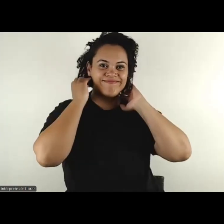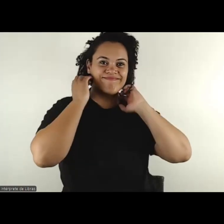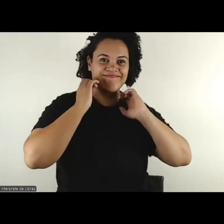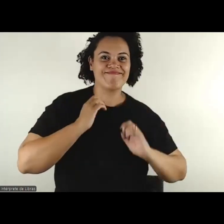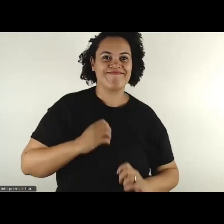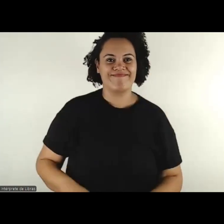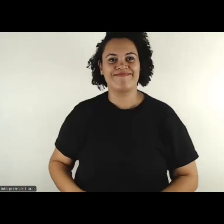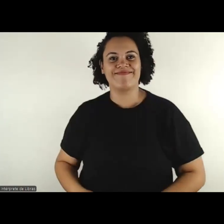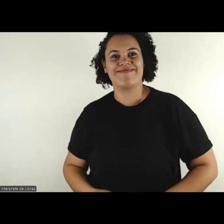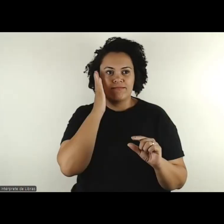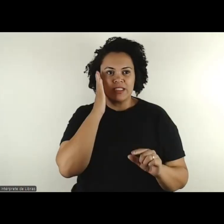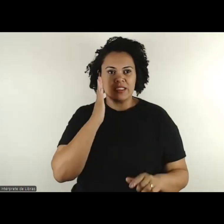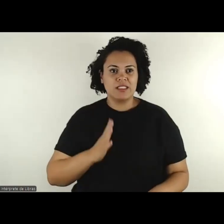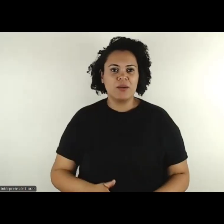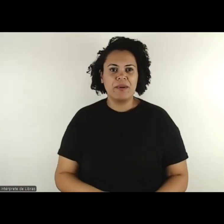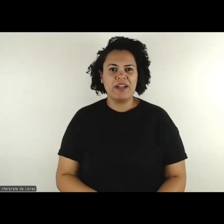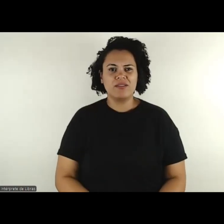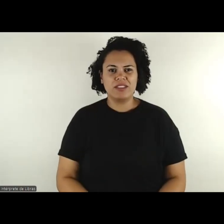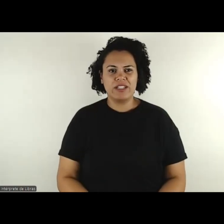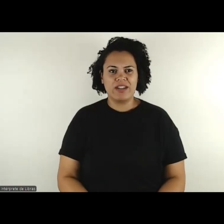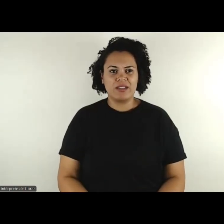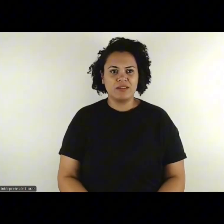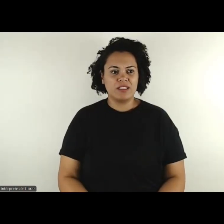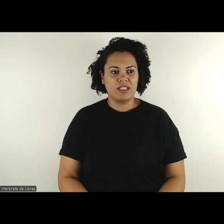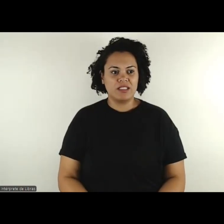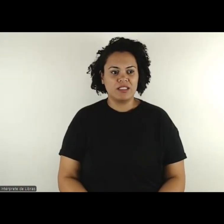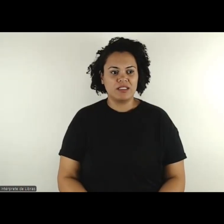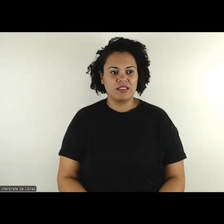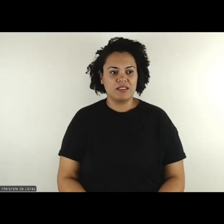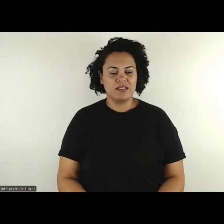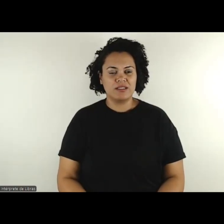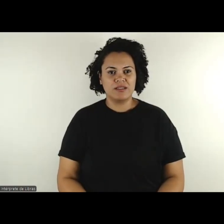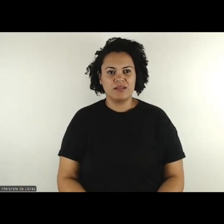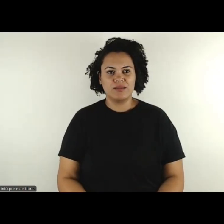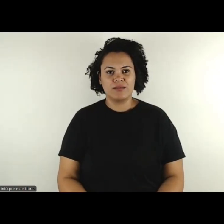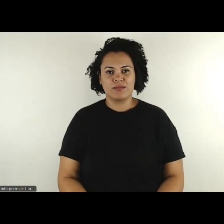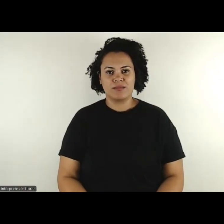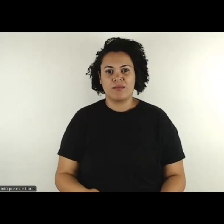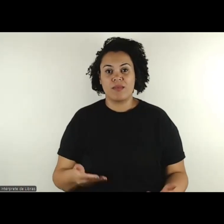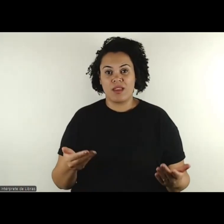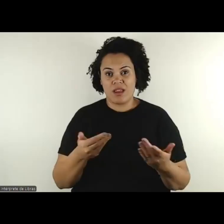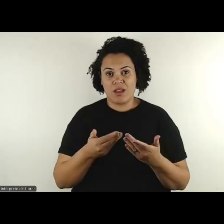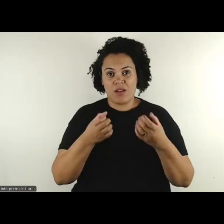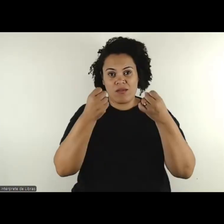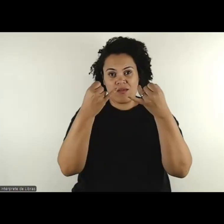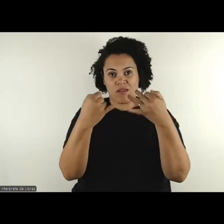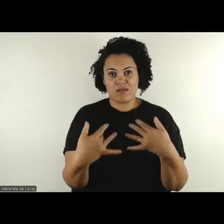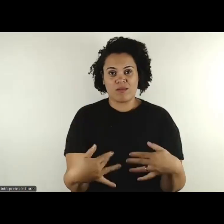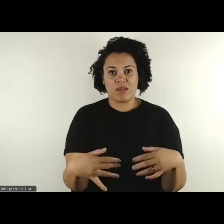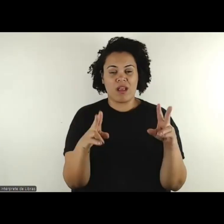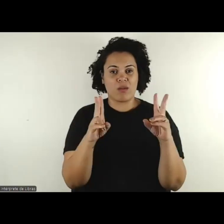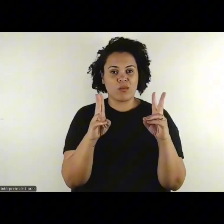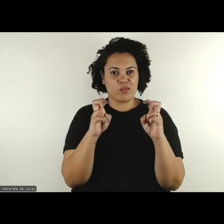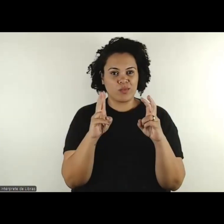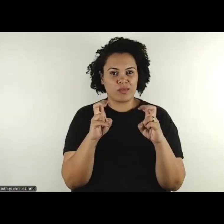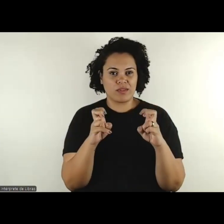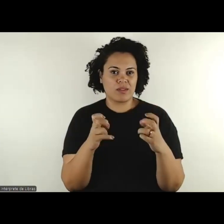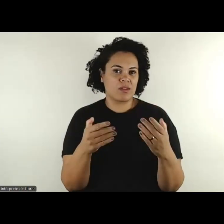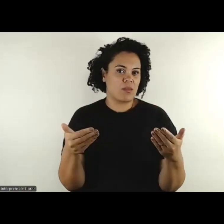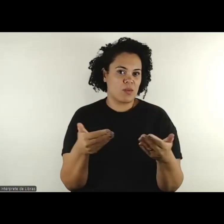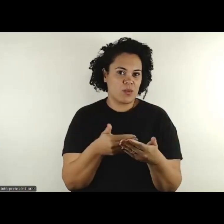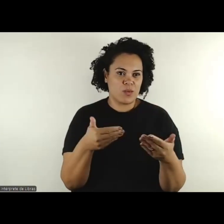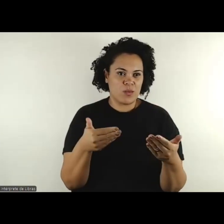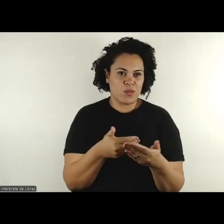Bonita a campanha, né? E agora eu vou, então, falar o tema da nossa atividade, que é